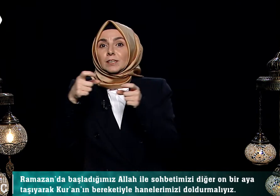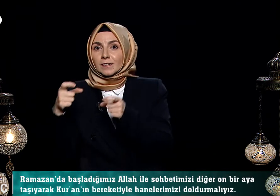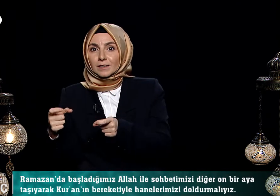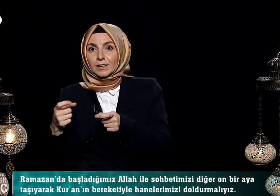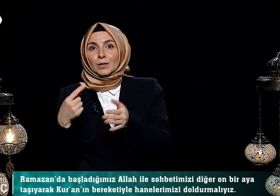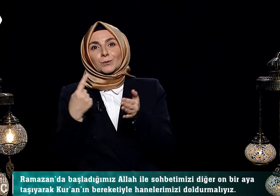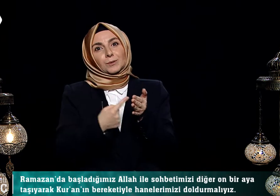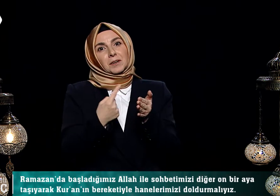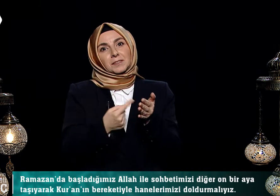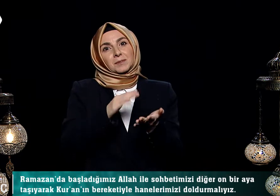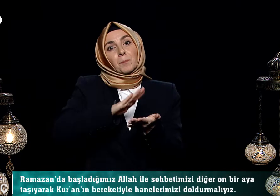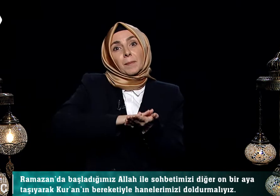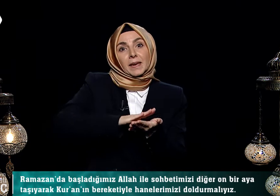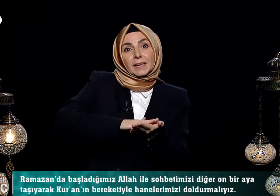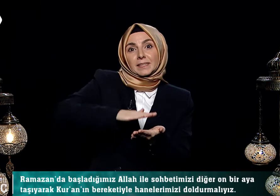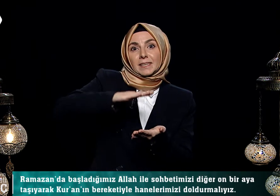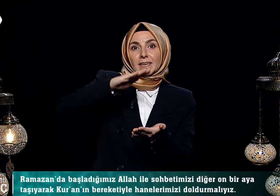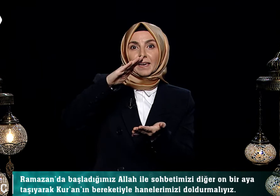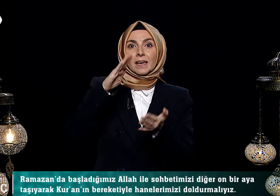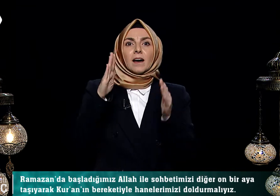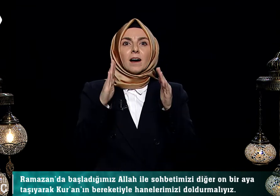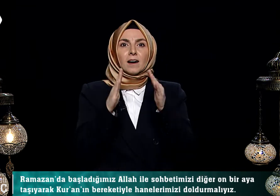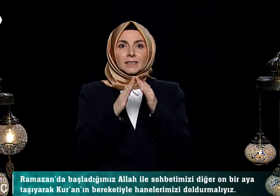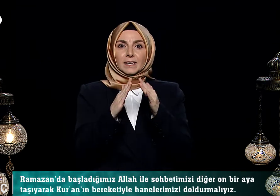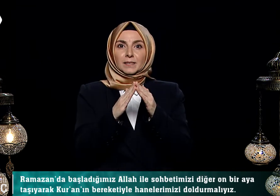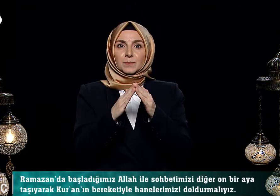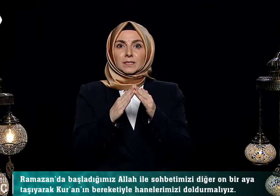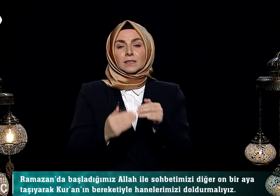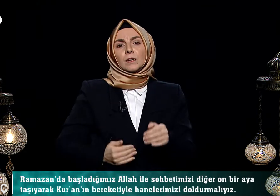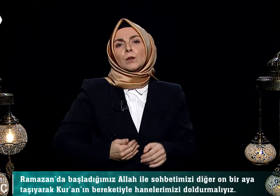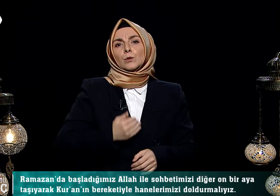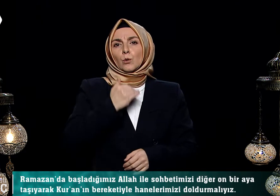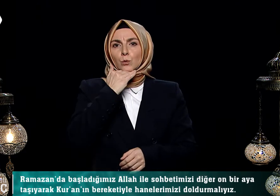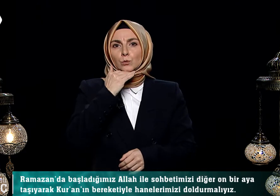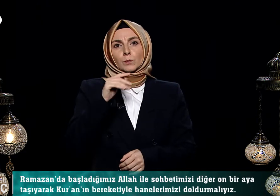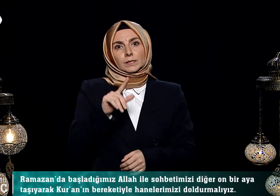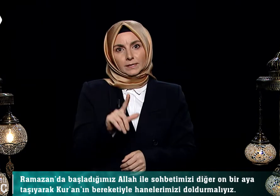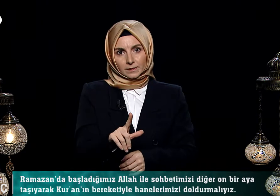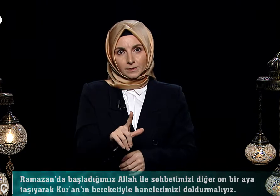taşıyarak Kur'an'ın bereketiyle hanelerimizi doldurmalıyız.